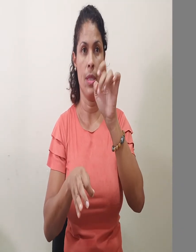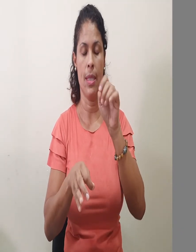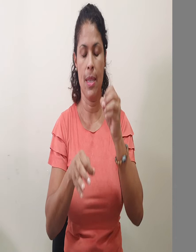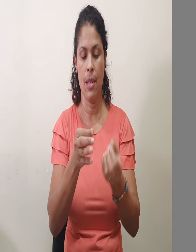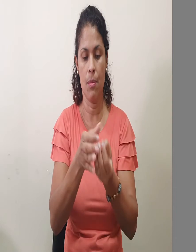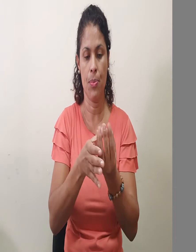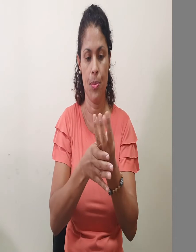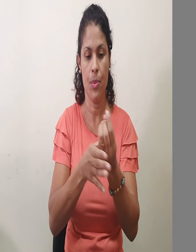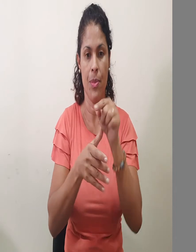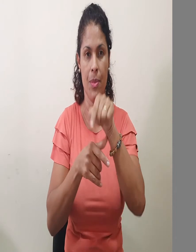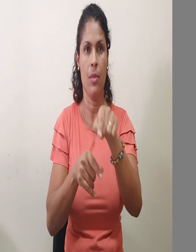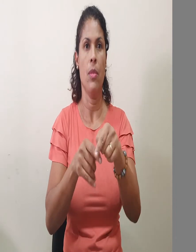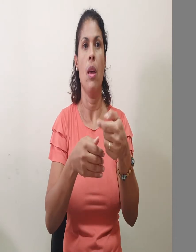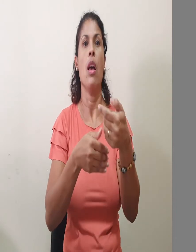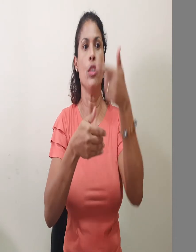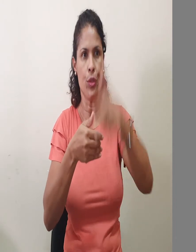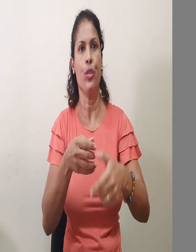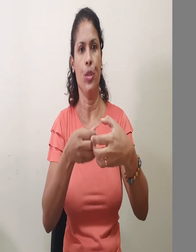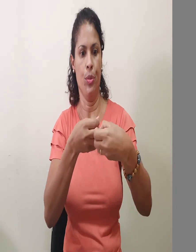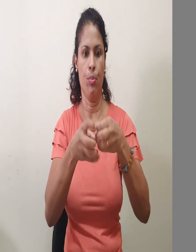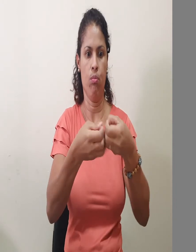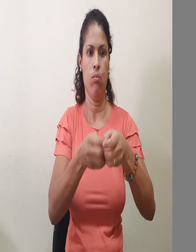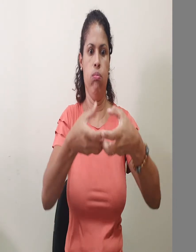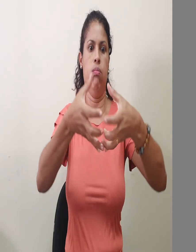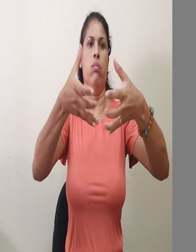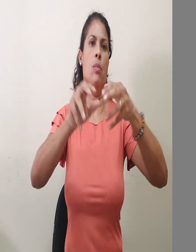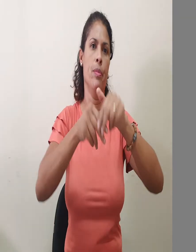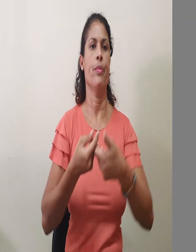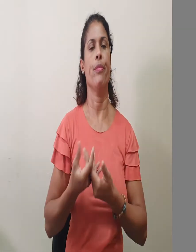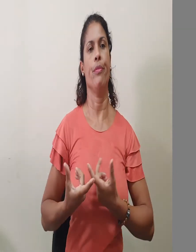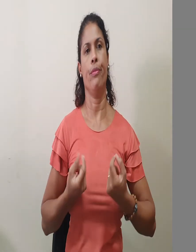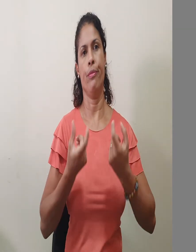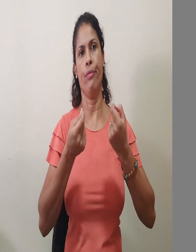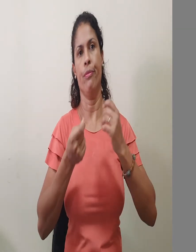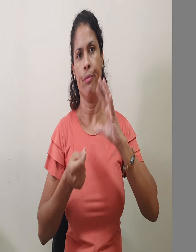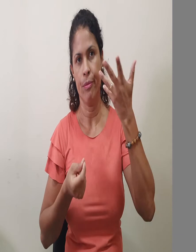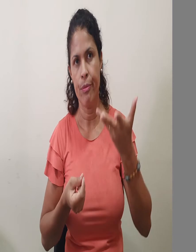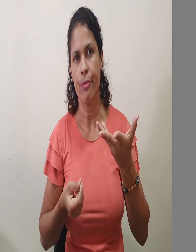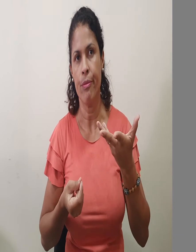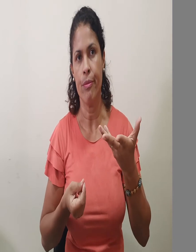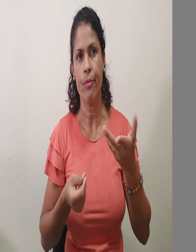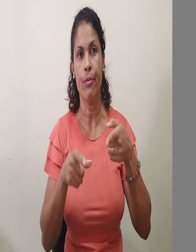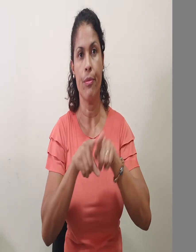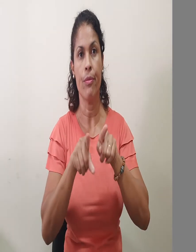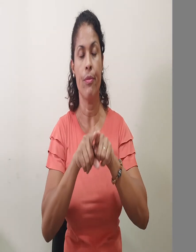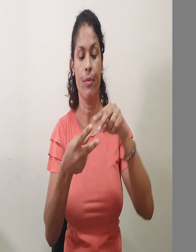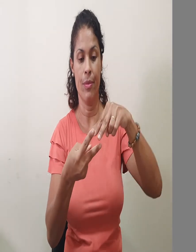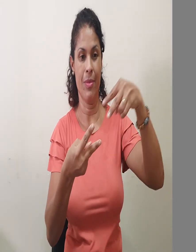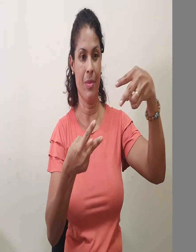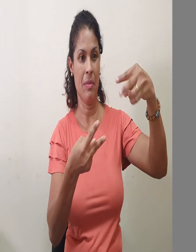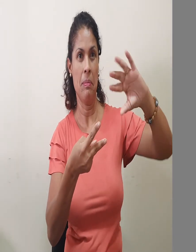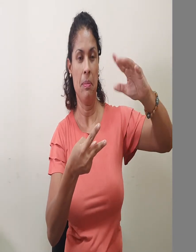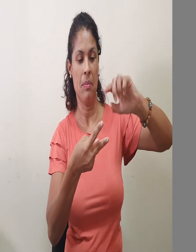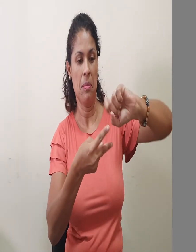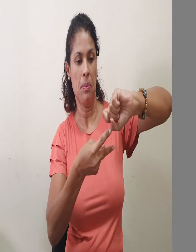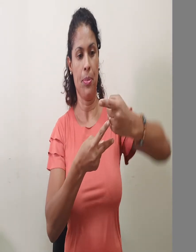proteína P53. Os próton-congenes podem também diminuir a produção dessas